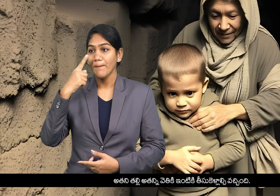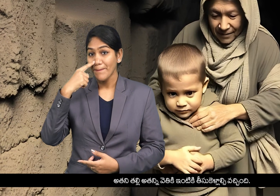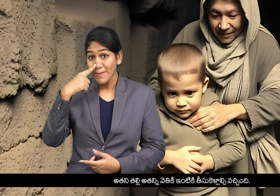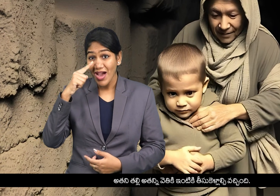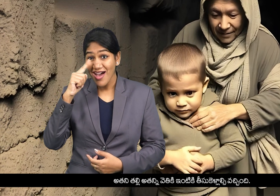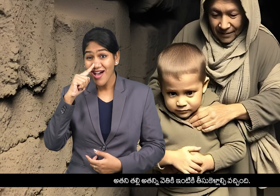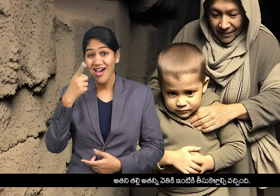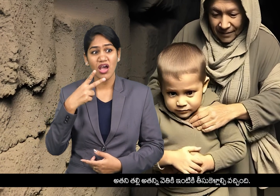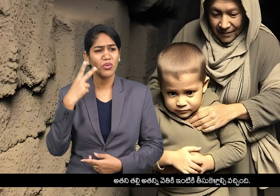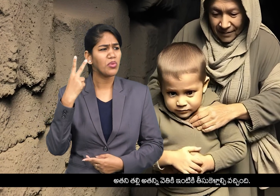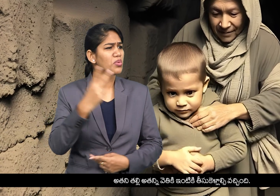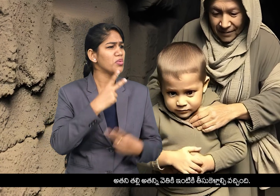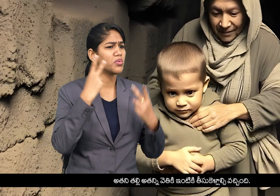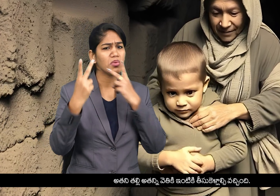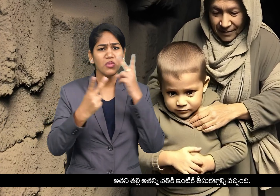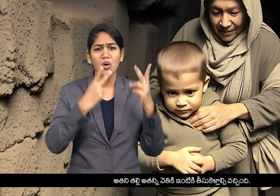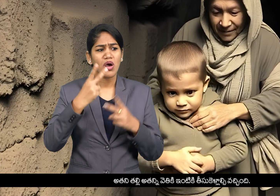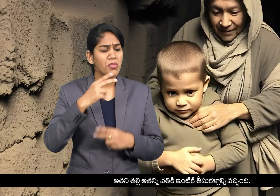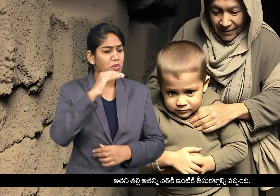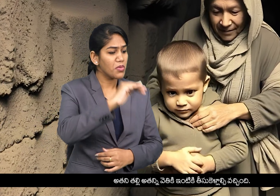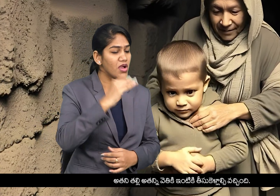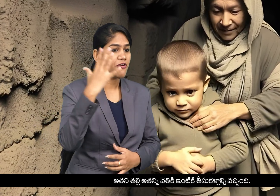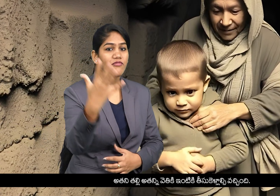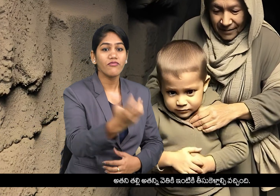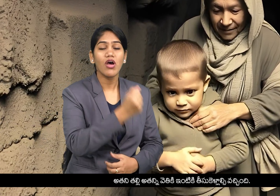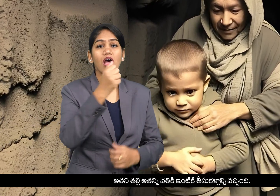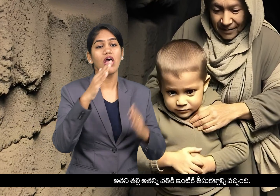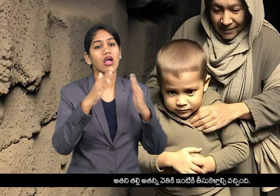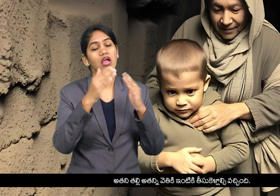అతని తల్లి అతన్ని వెతికి ఇంటికి తీసుకెళ్లాల్సి వచ్చింది.